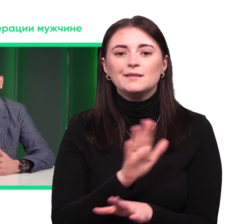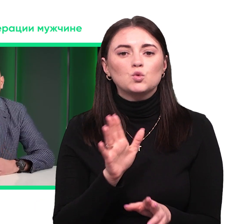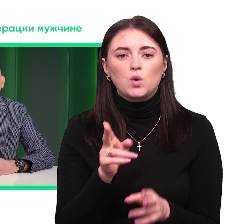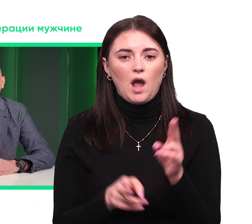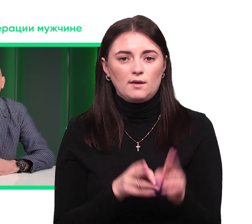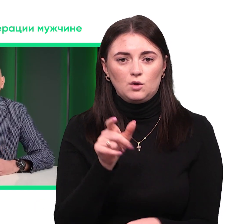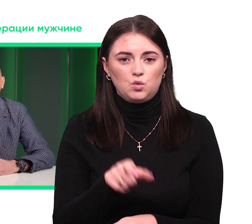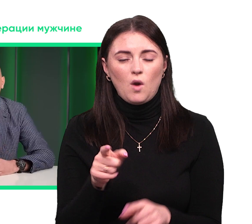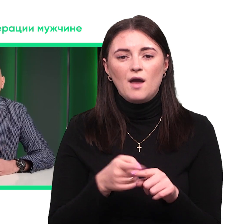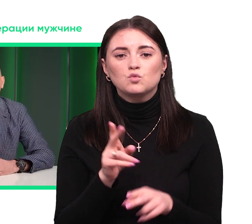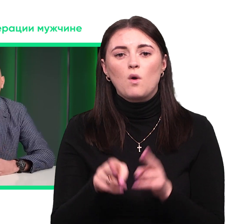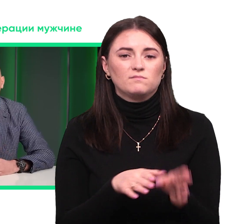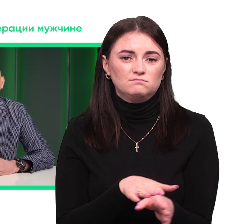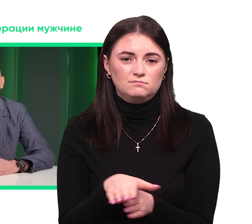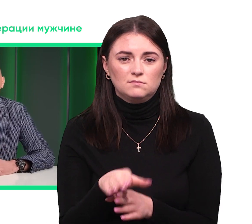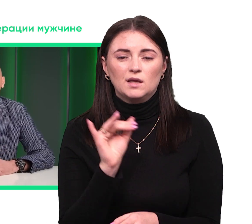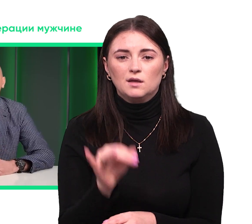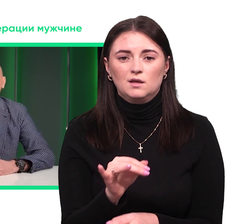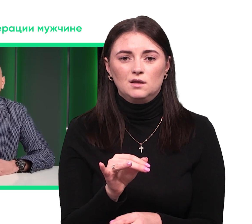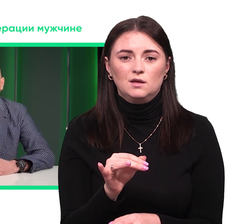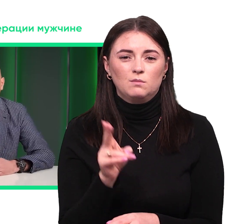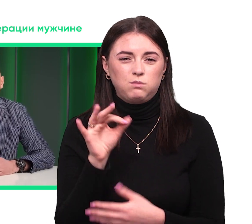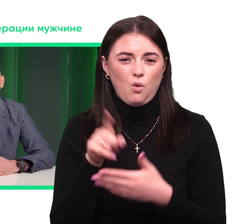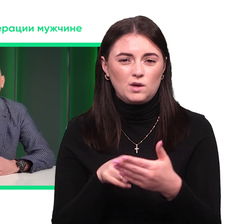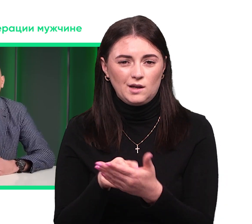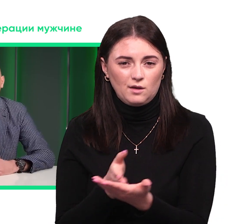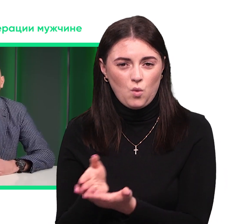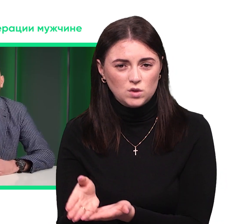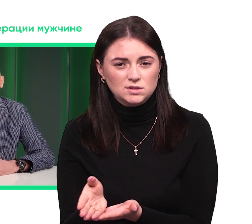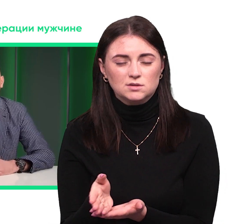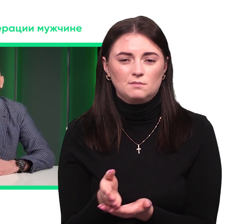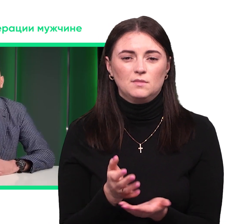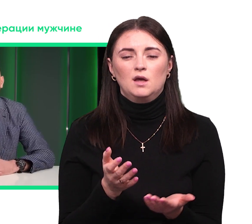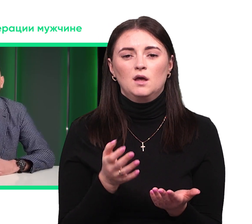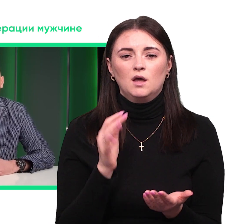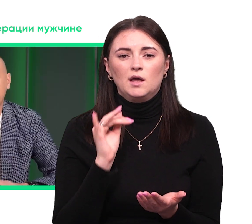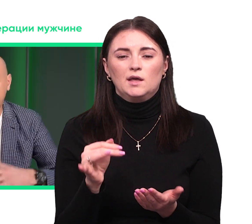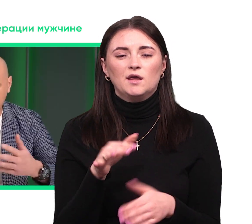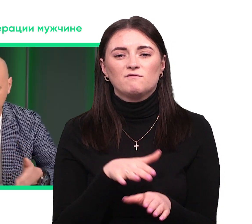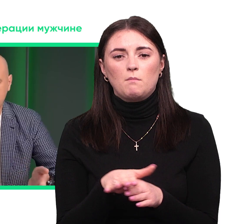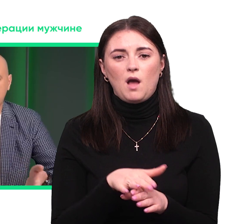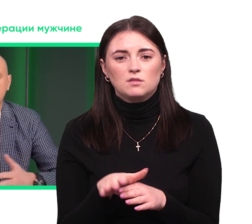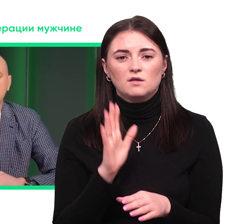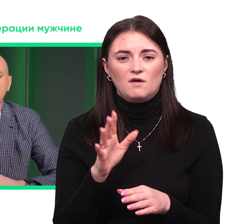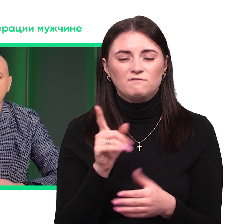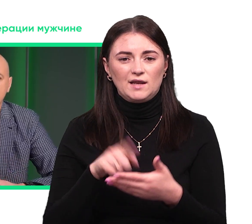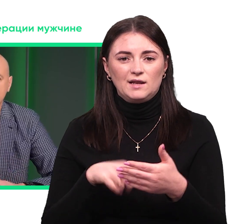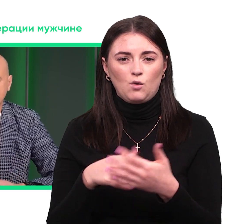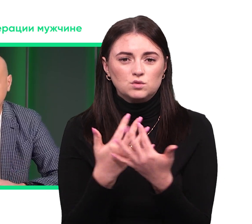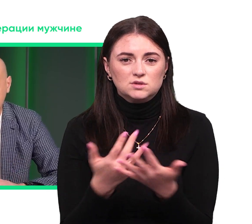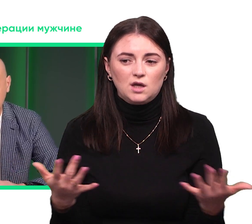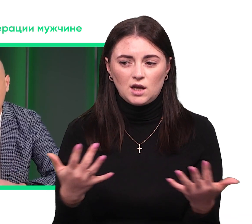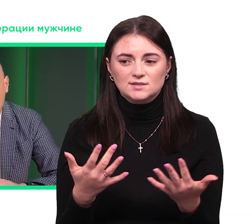хирургами. Эта операция выполняется и по религиозным моментам, ее выполняют в религиозных